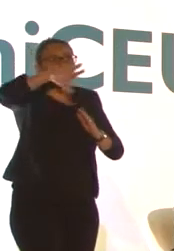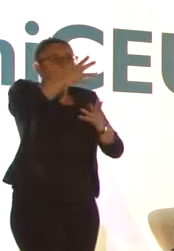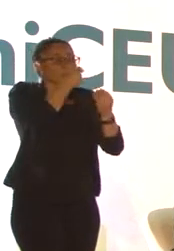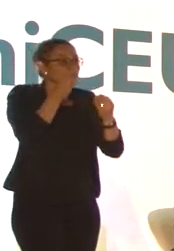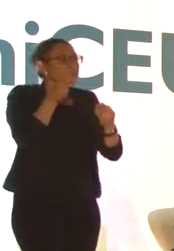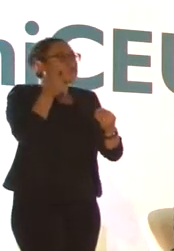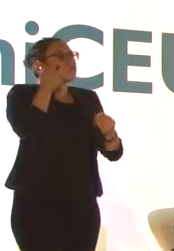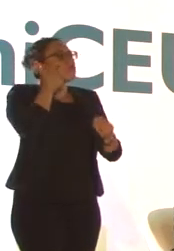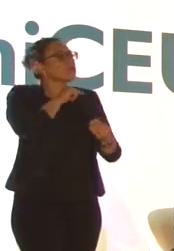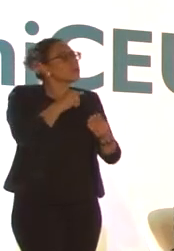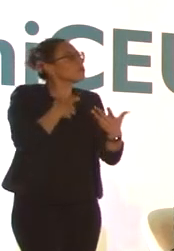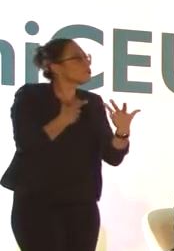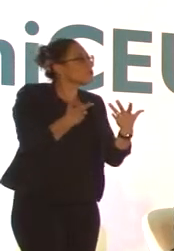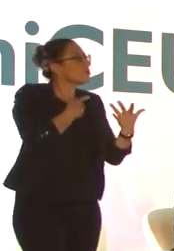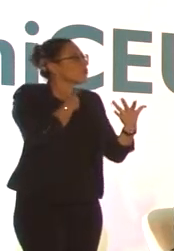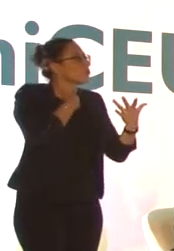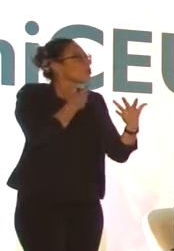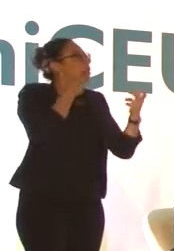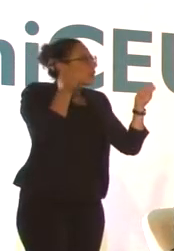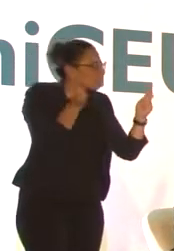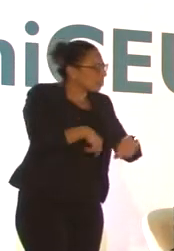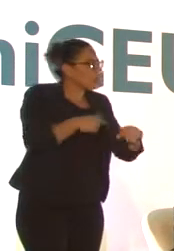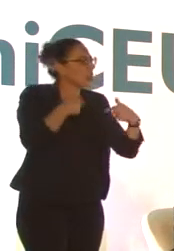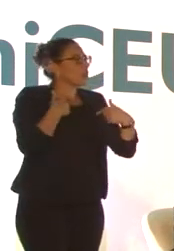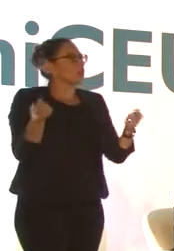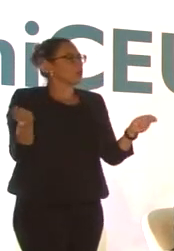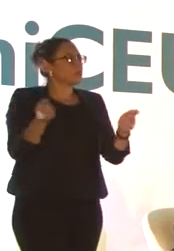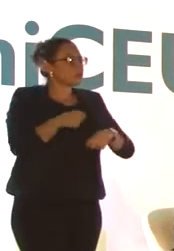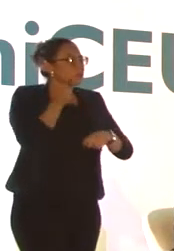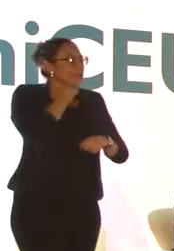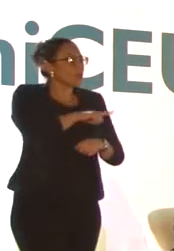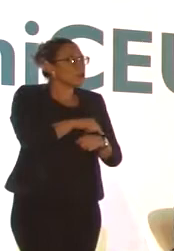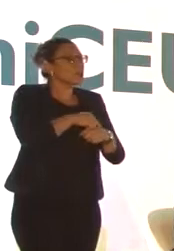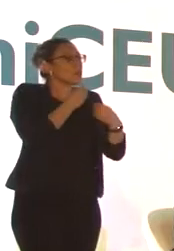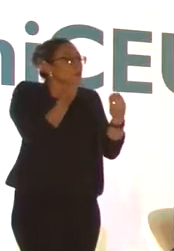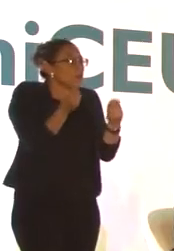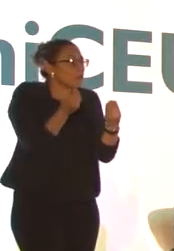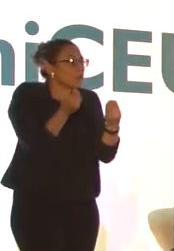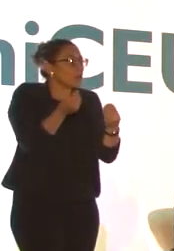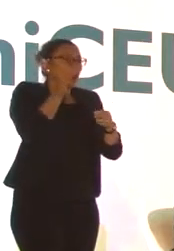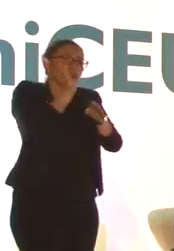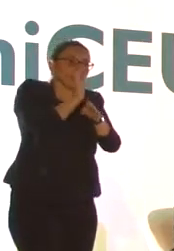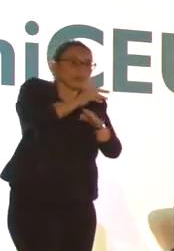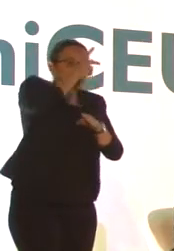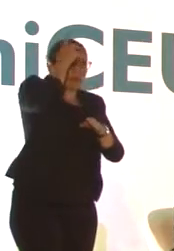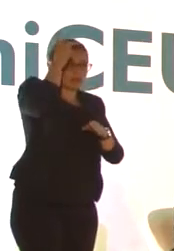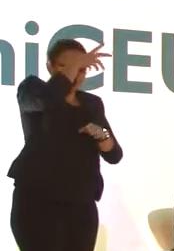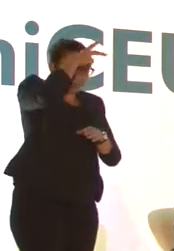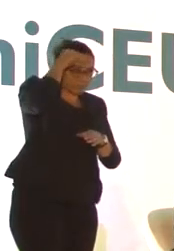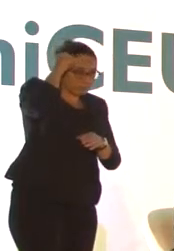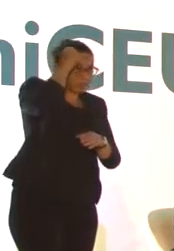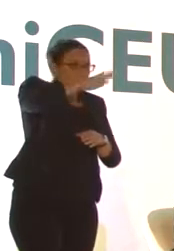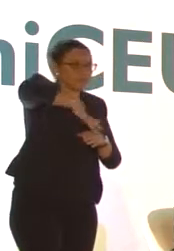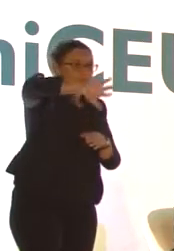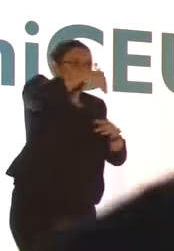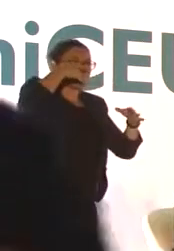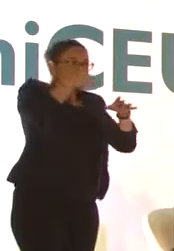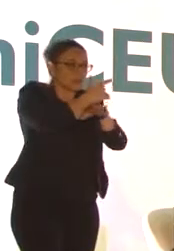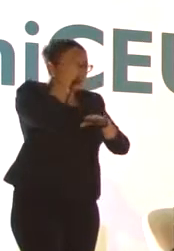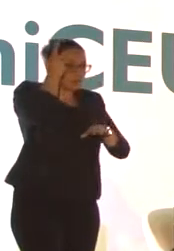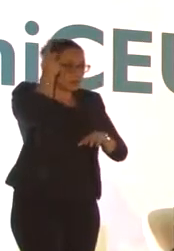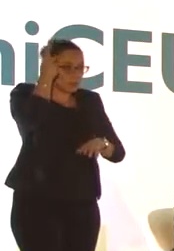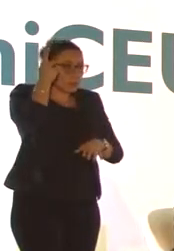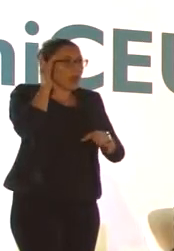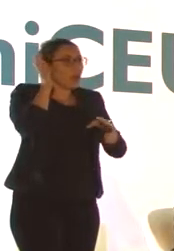uma grande finalidade da nossa cidade, que é ajudar as pessoas a serem protagonistas da própria história. Um